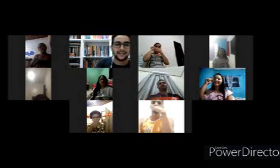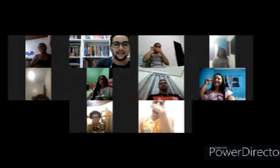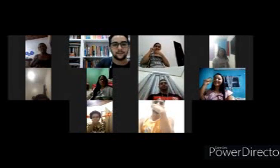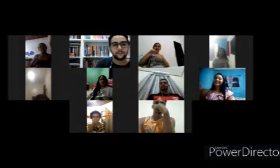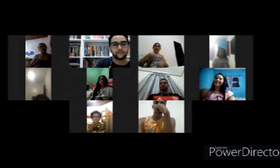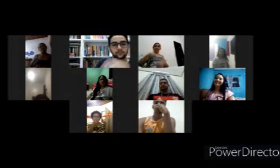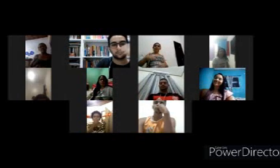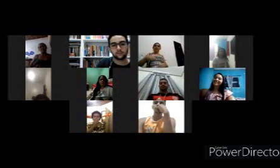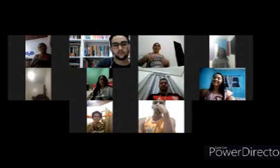Alegria.